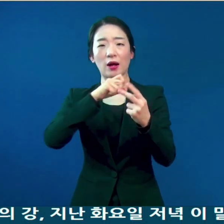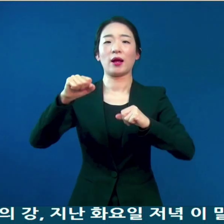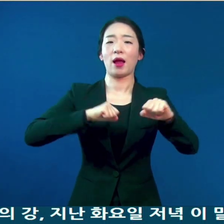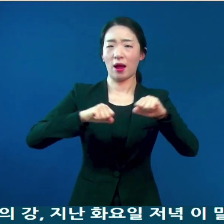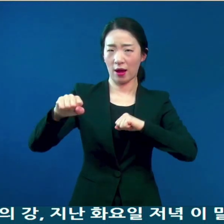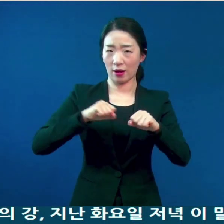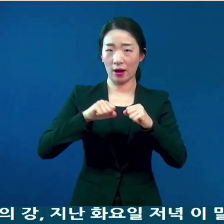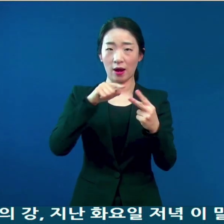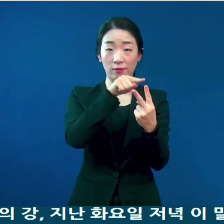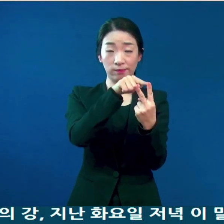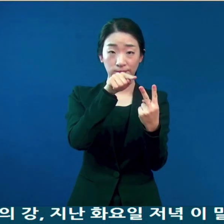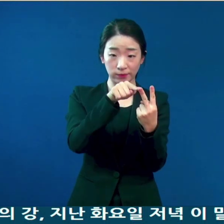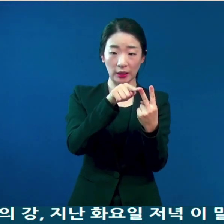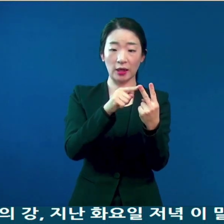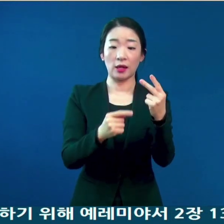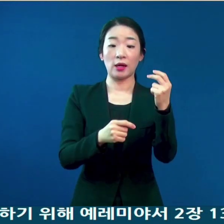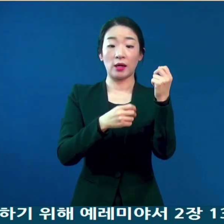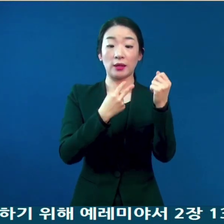그들이 생수의